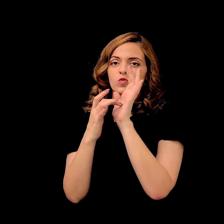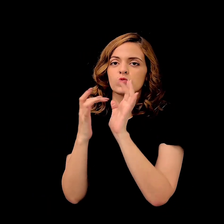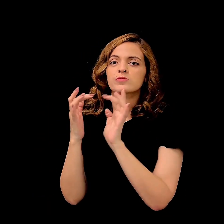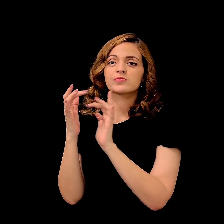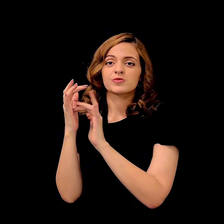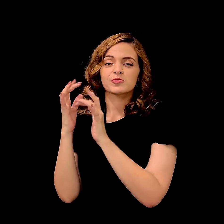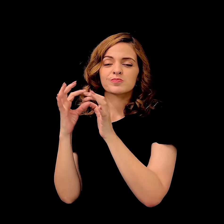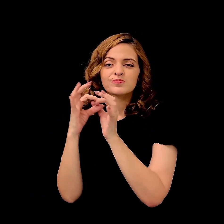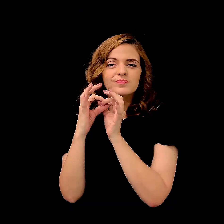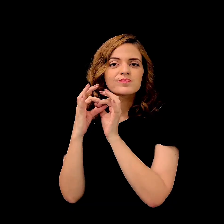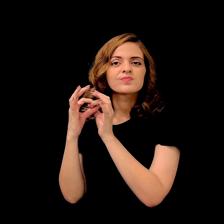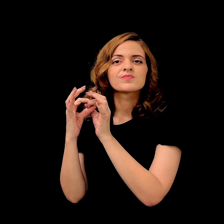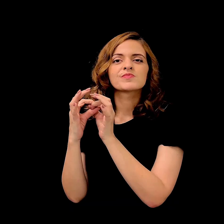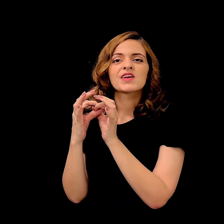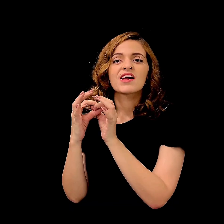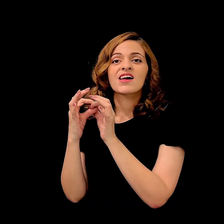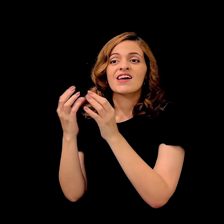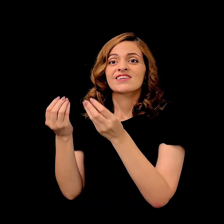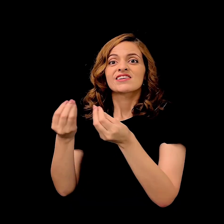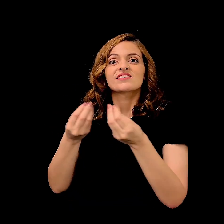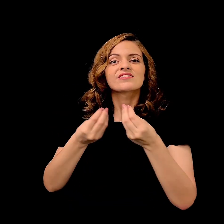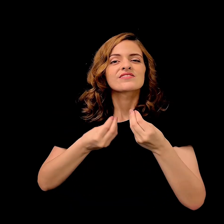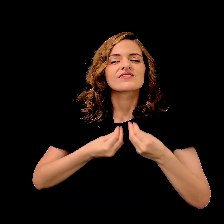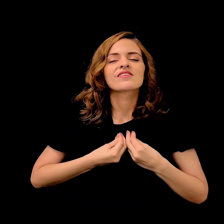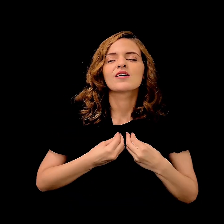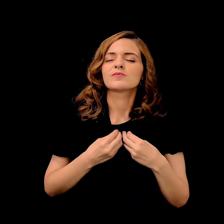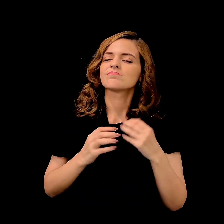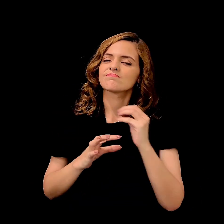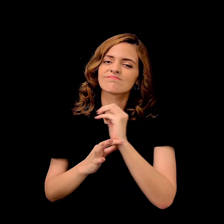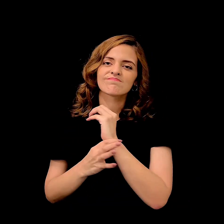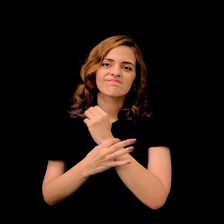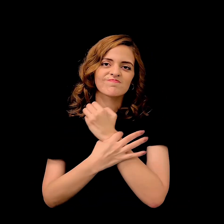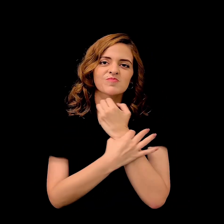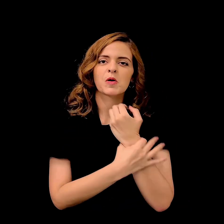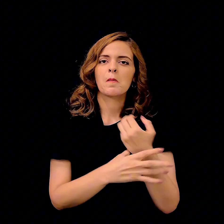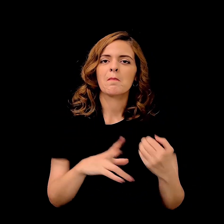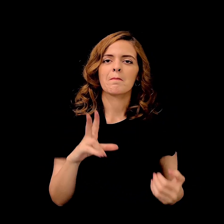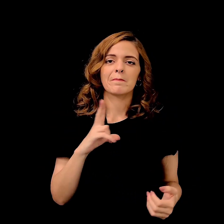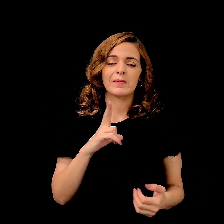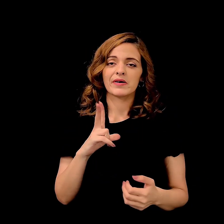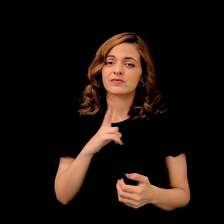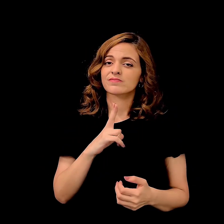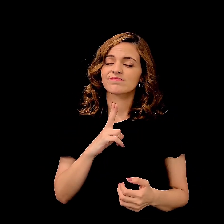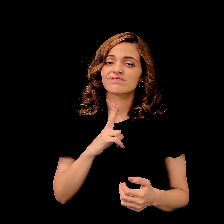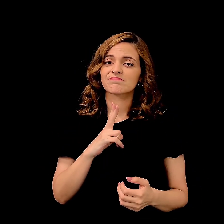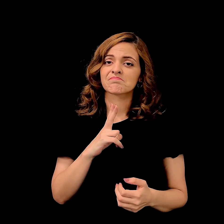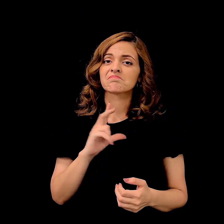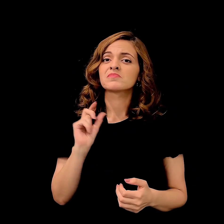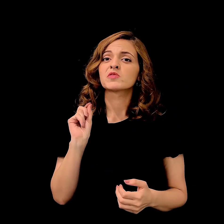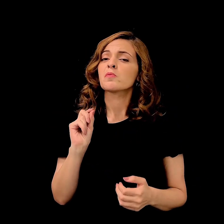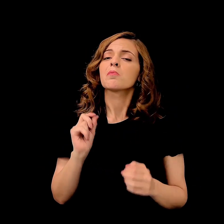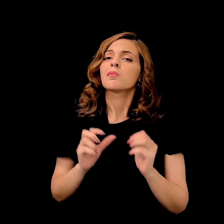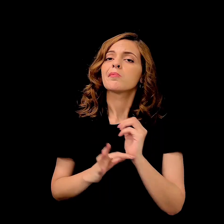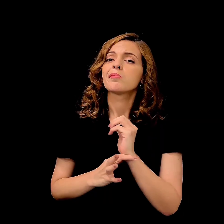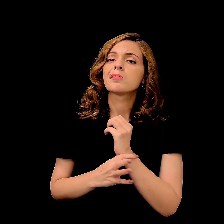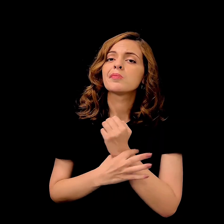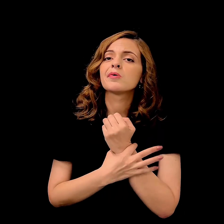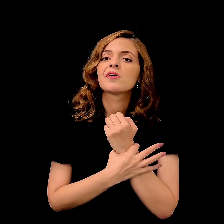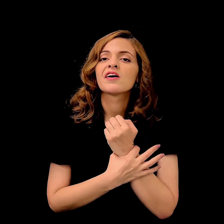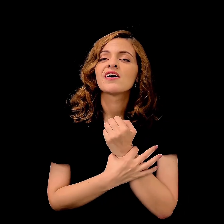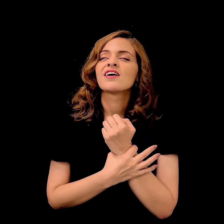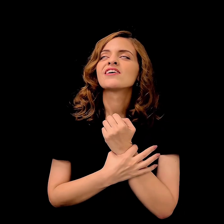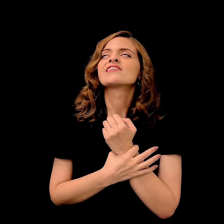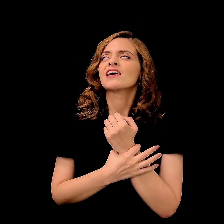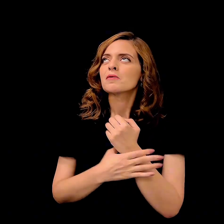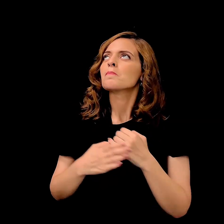uma segurança pessoal, a segurança de que ela tem um Senhor, ela tem